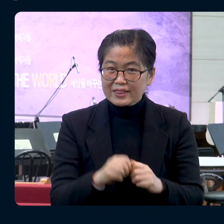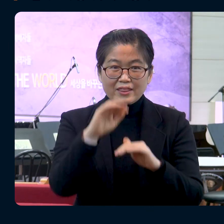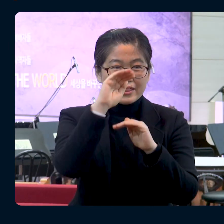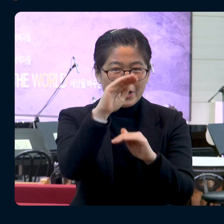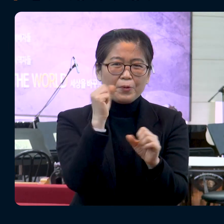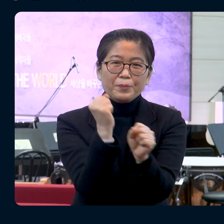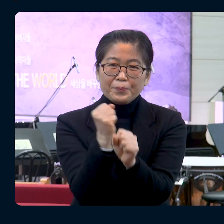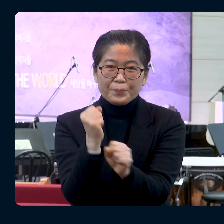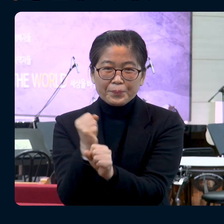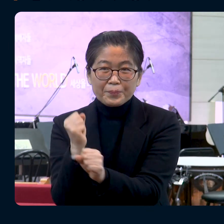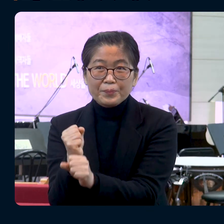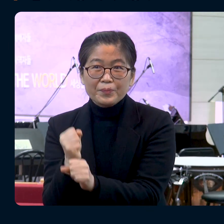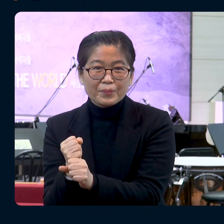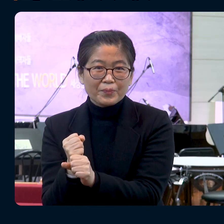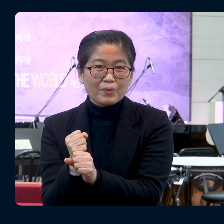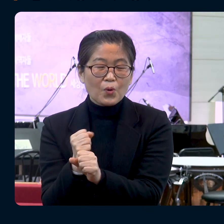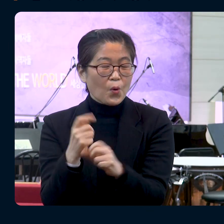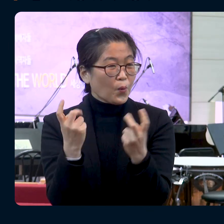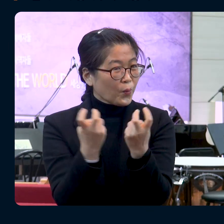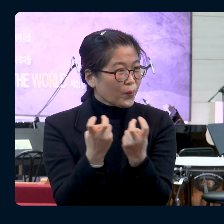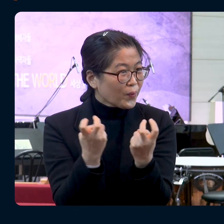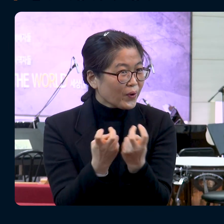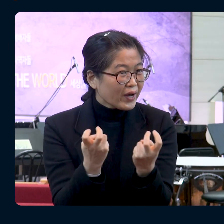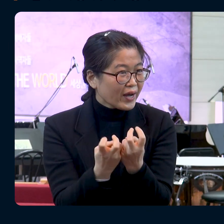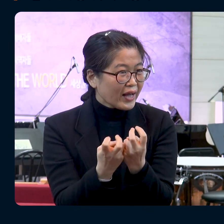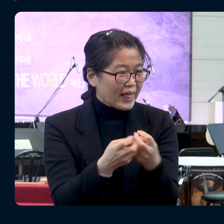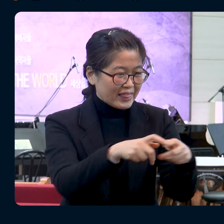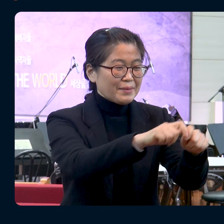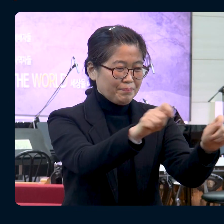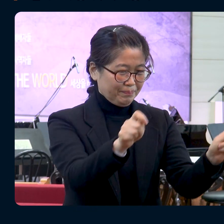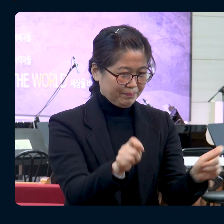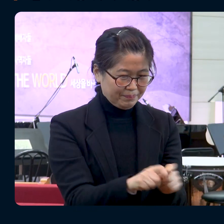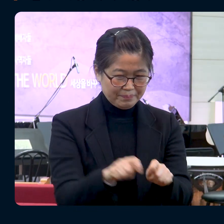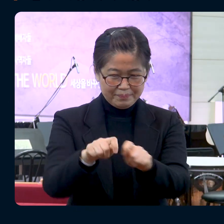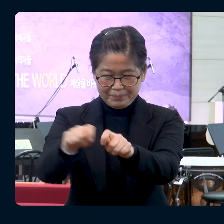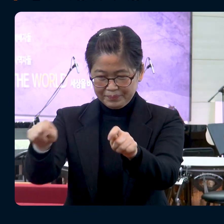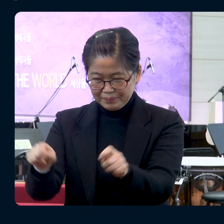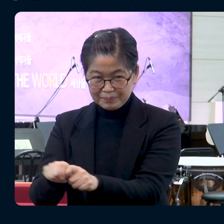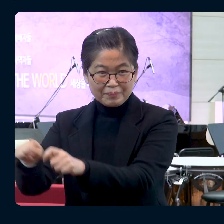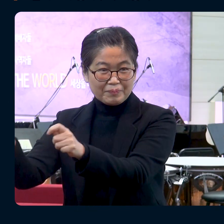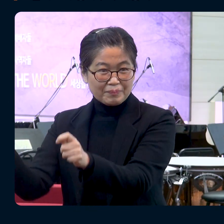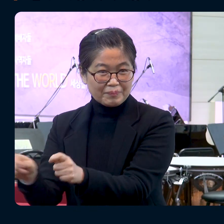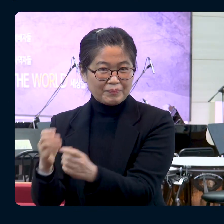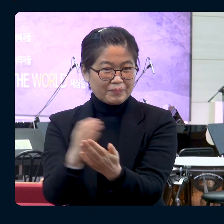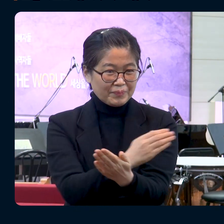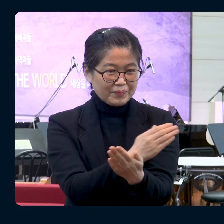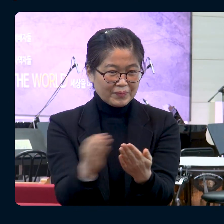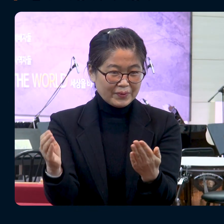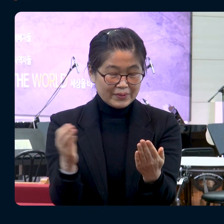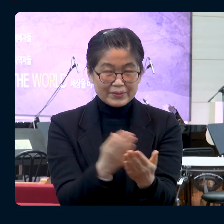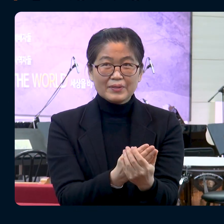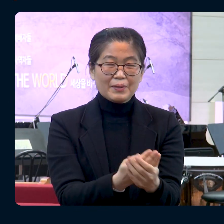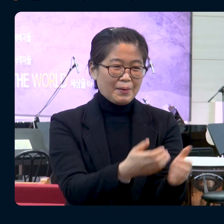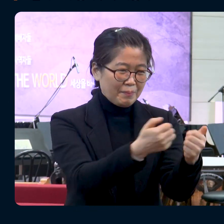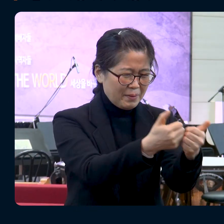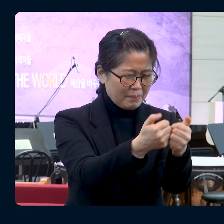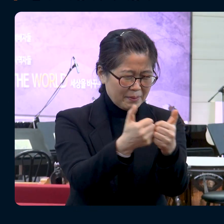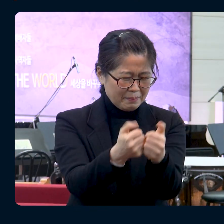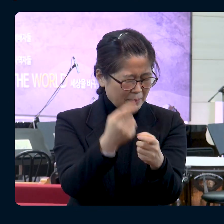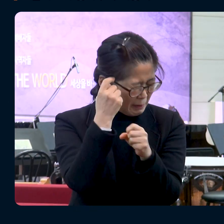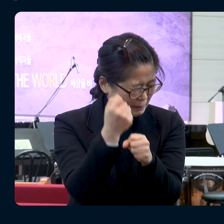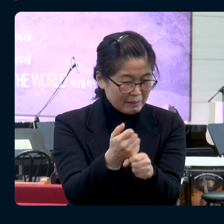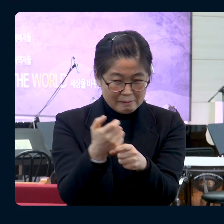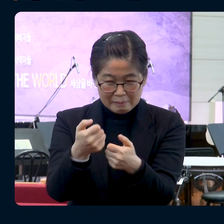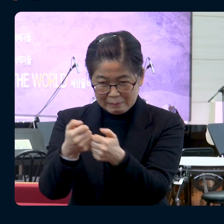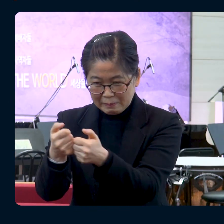적이 있었습니다. 그때 우리가 어떻게 하냐면 팀별로 나눠 가지고 그래서 이제 각 팀에서 모여서 막 연구하고